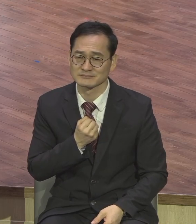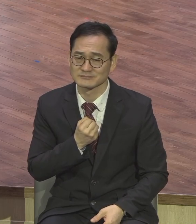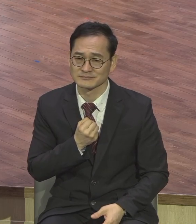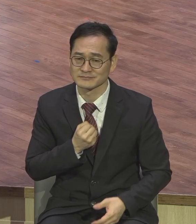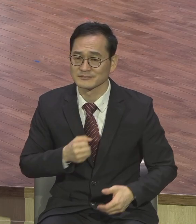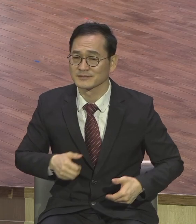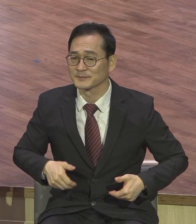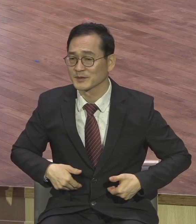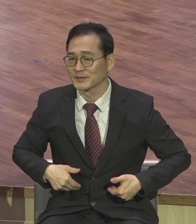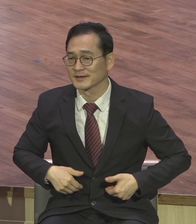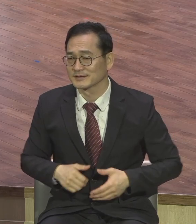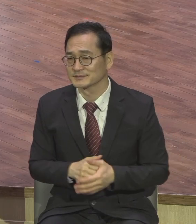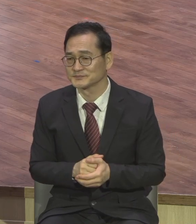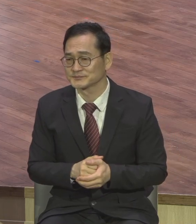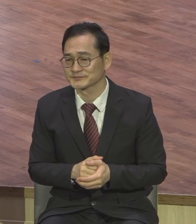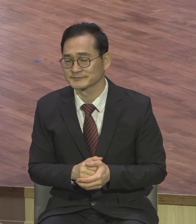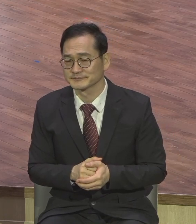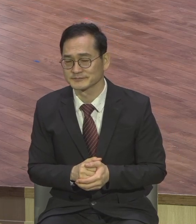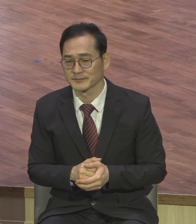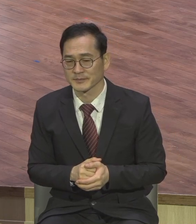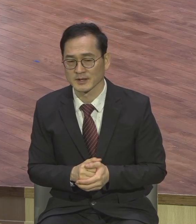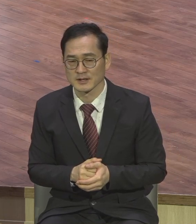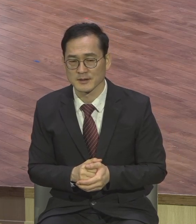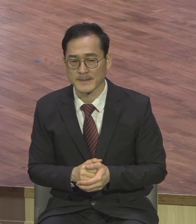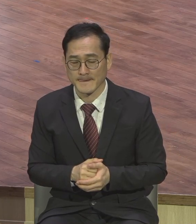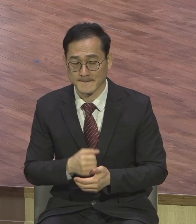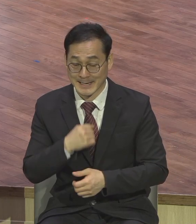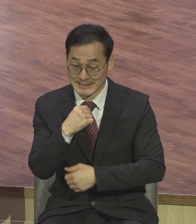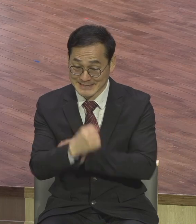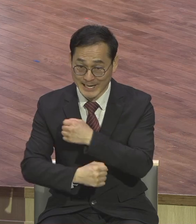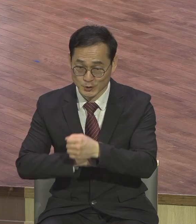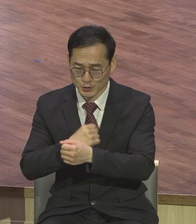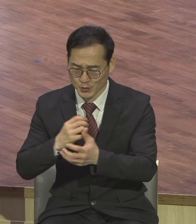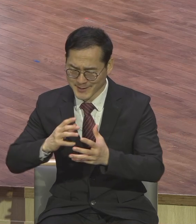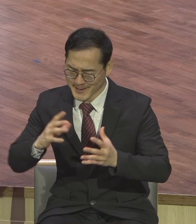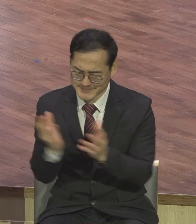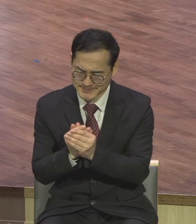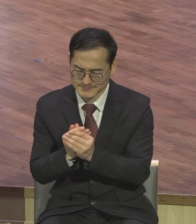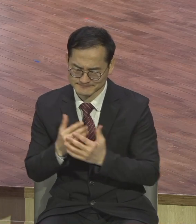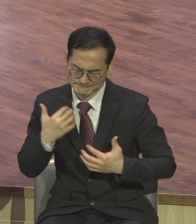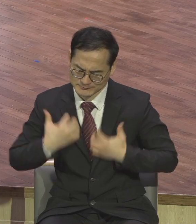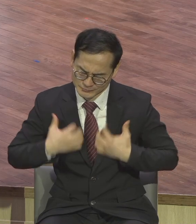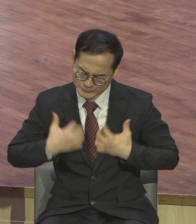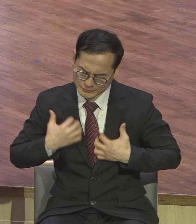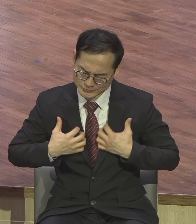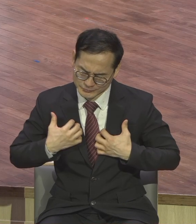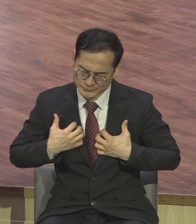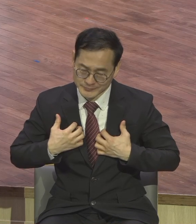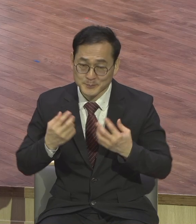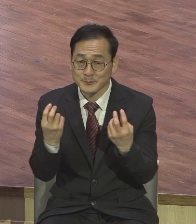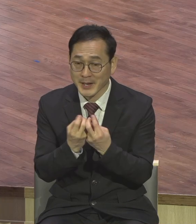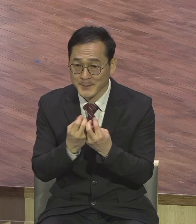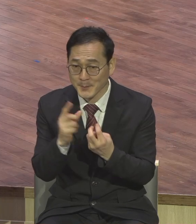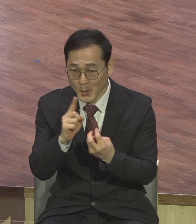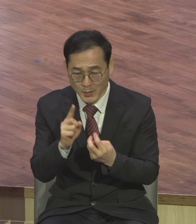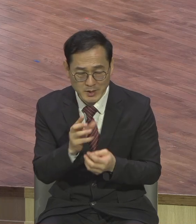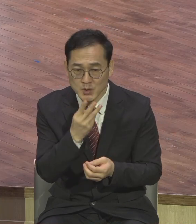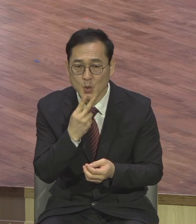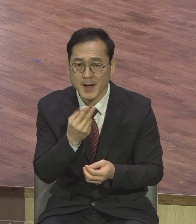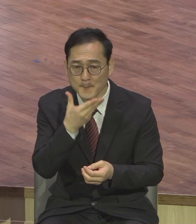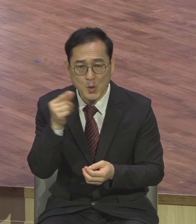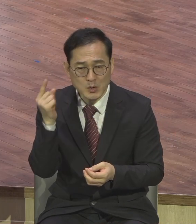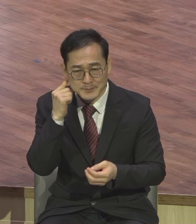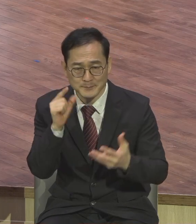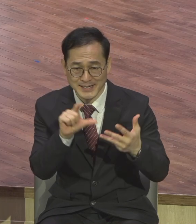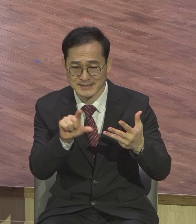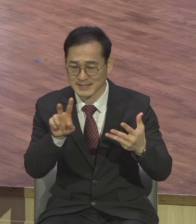자, 그렇다면 어떻게 이 자유함을, 자유함의 축복을 완벽하게 누리시느냐? 요한복음 8장 32절에